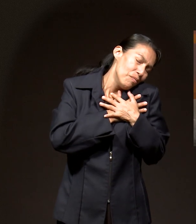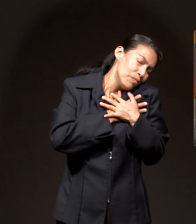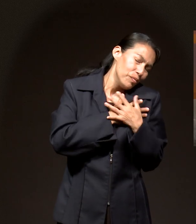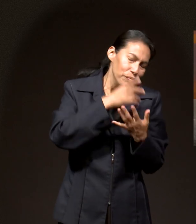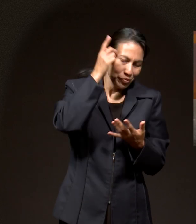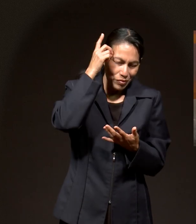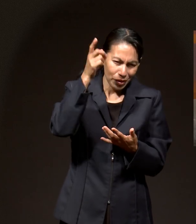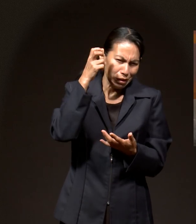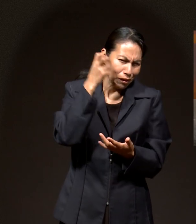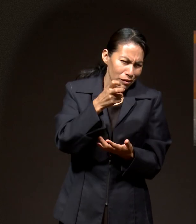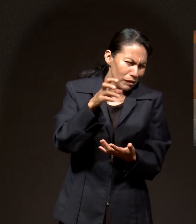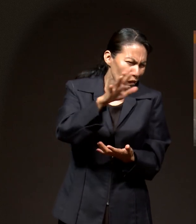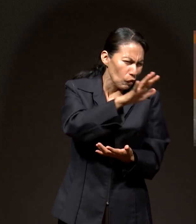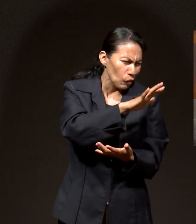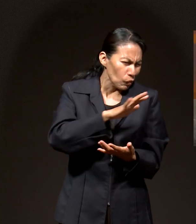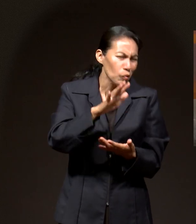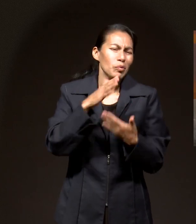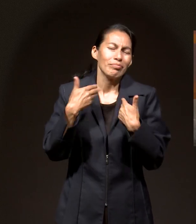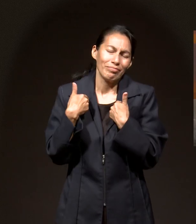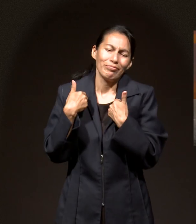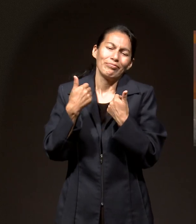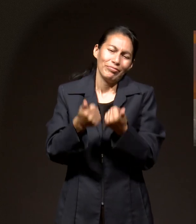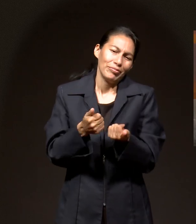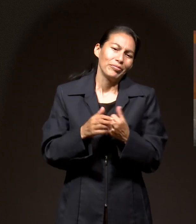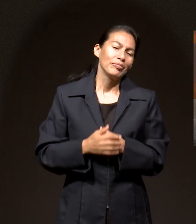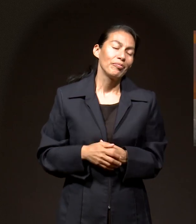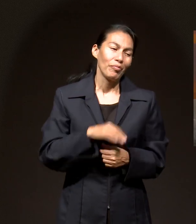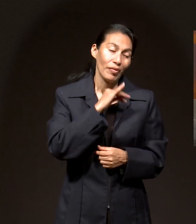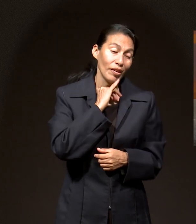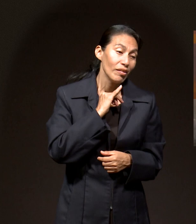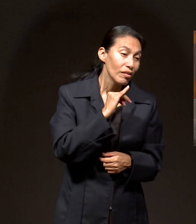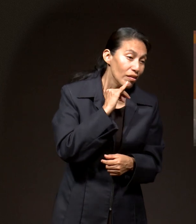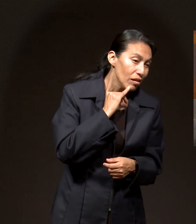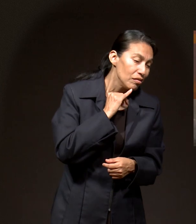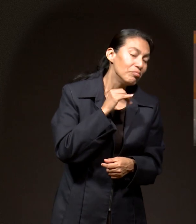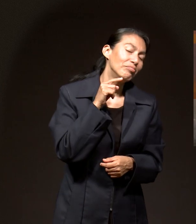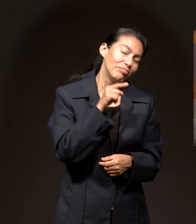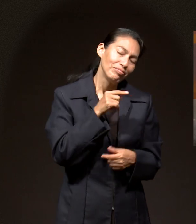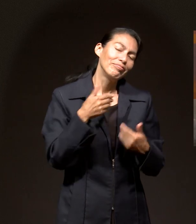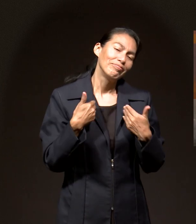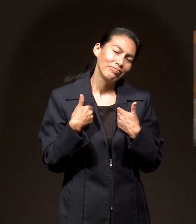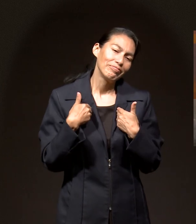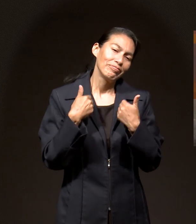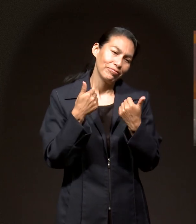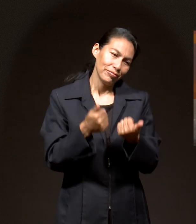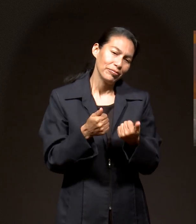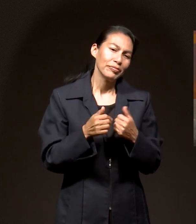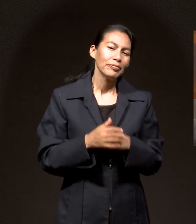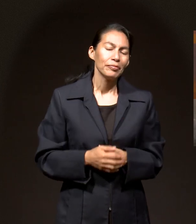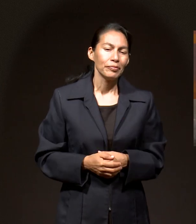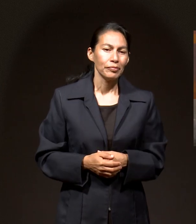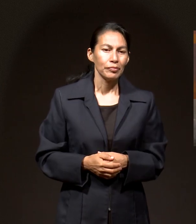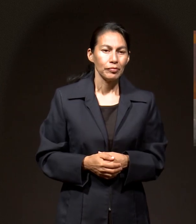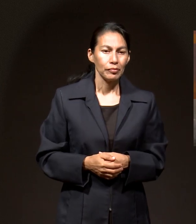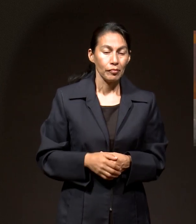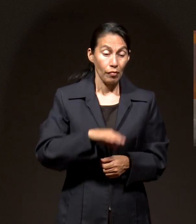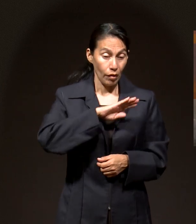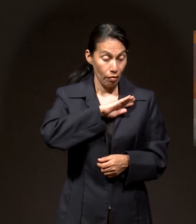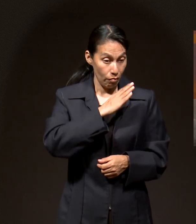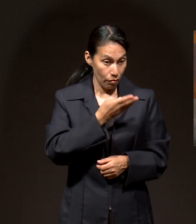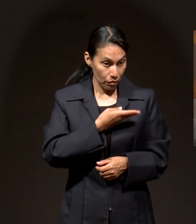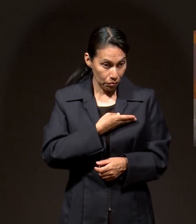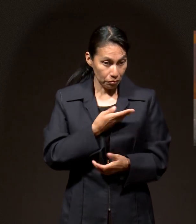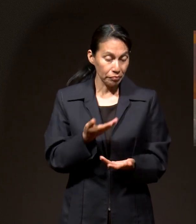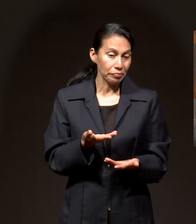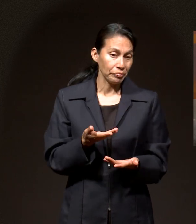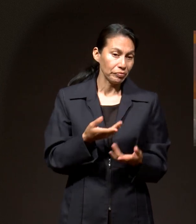de Dios, es entendible en todos lados, ¿verdad? En Israel también, efectivamente,